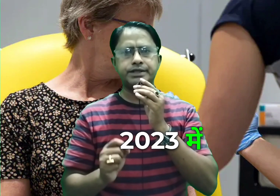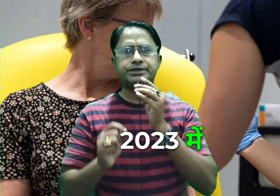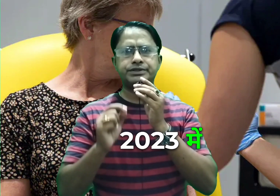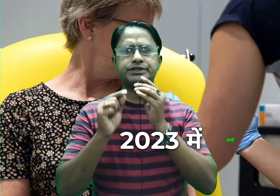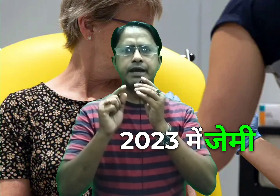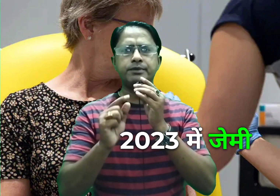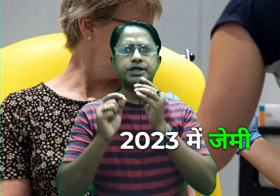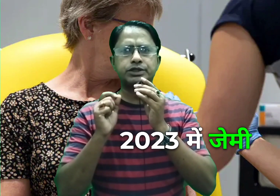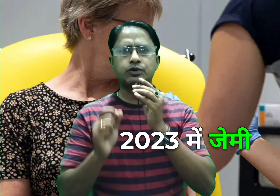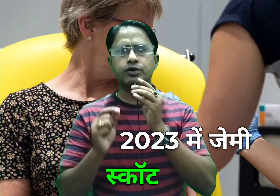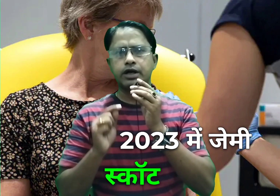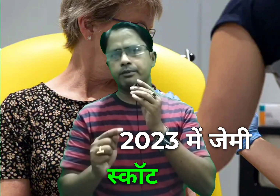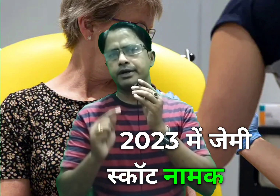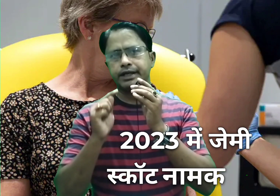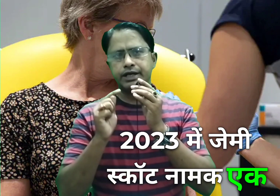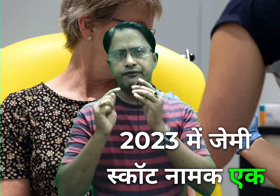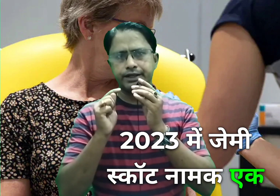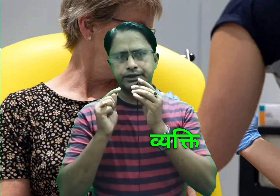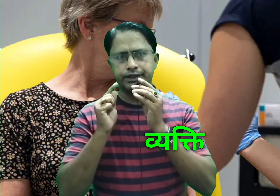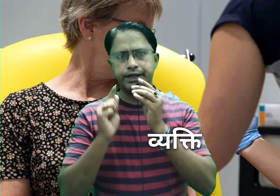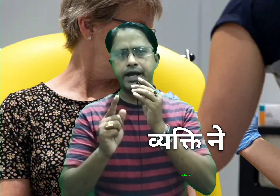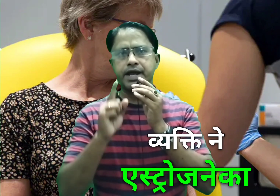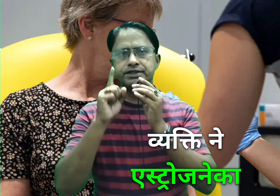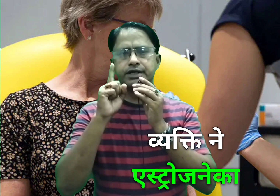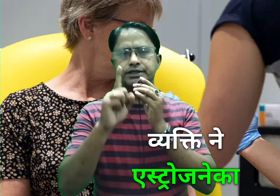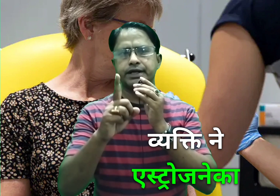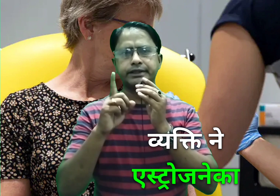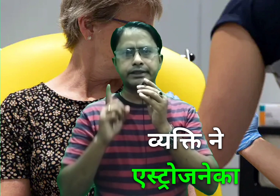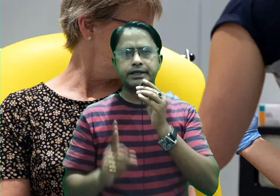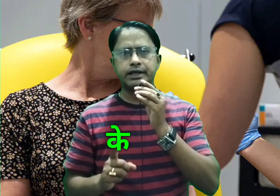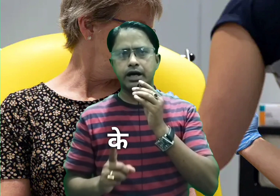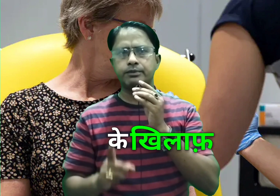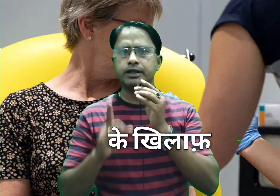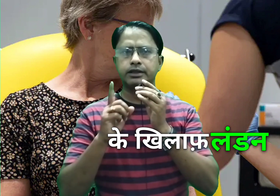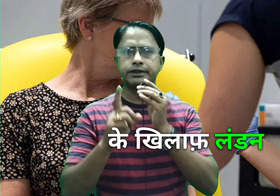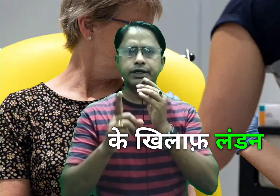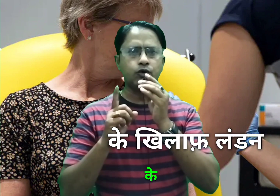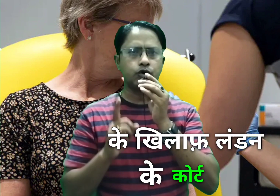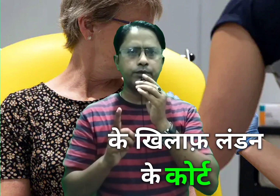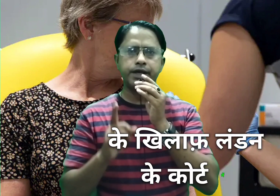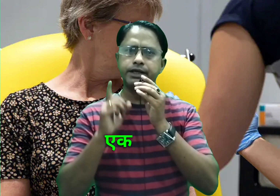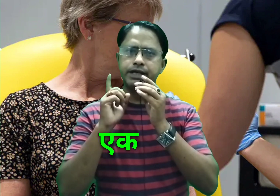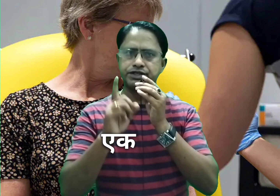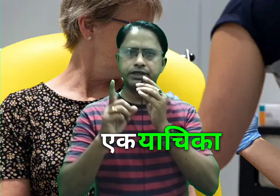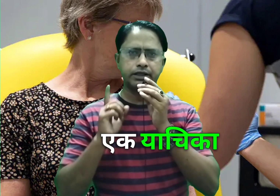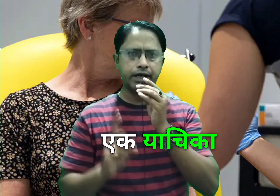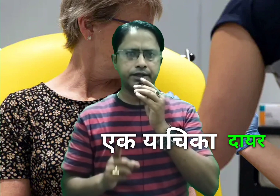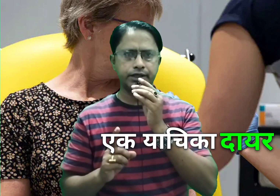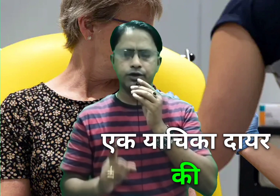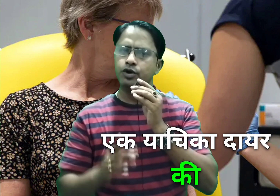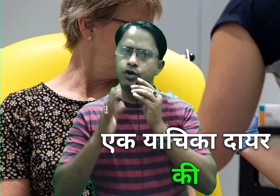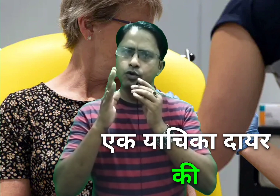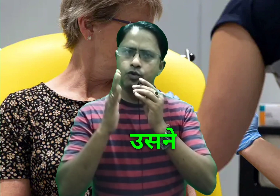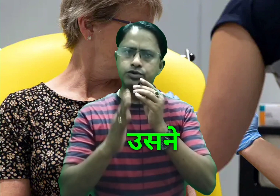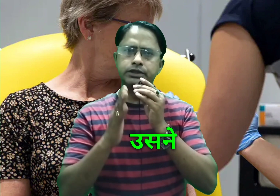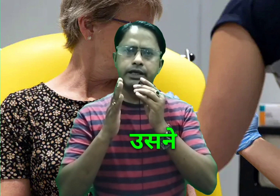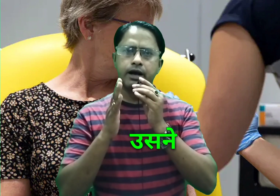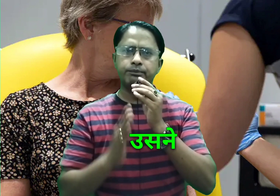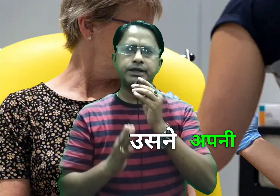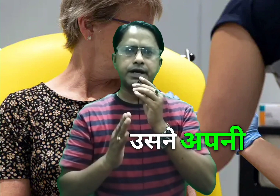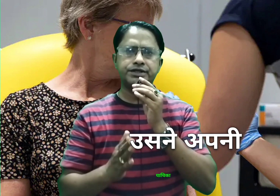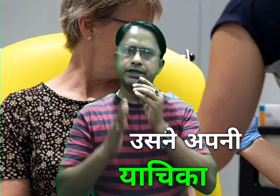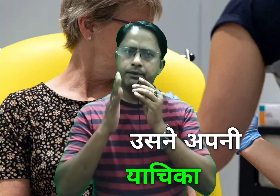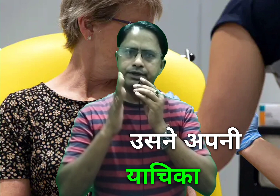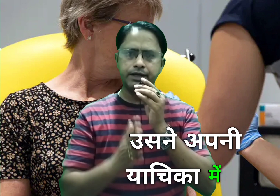2023 में जेमी स्कॉट नामक एक व्यक्ति ने एस्ट्राजेनेका के खिलाफ लंदन के कोर्ट में एक याचिका दायर की।